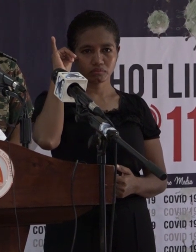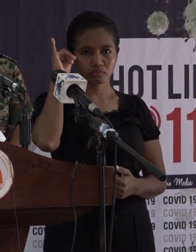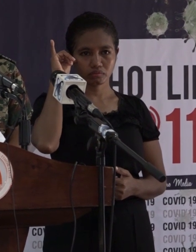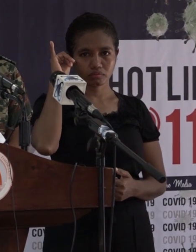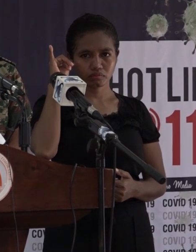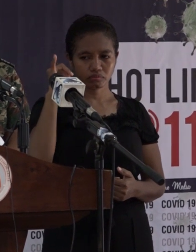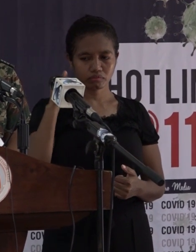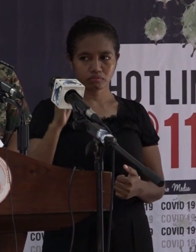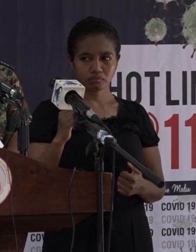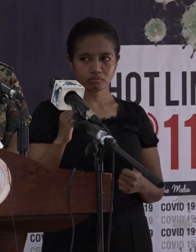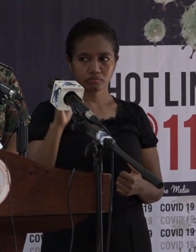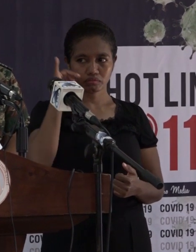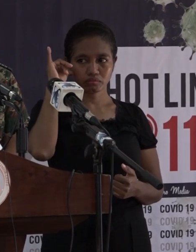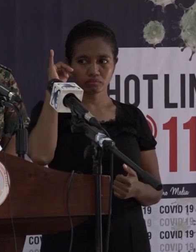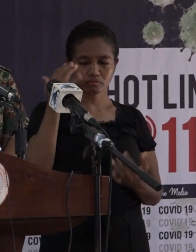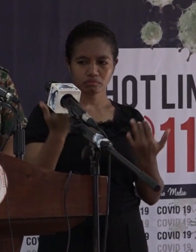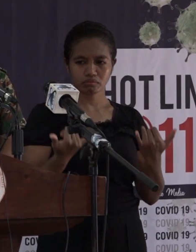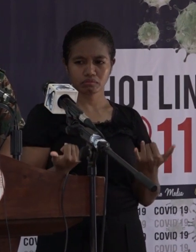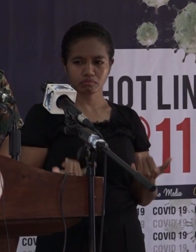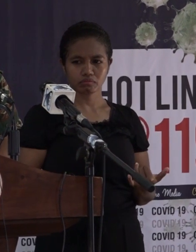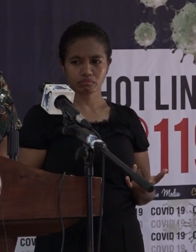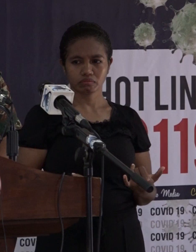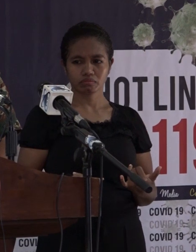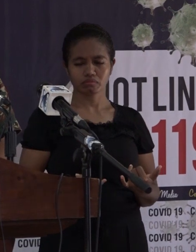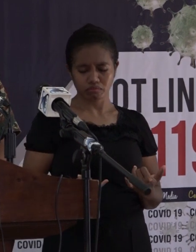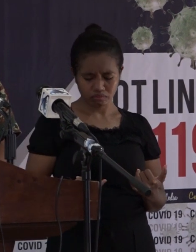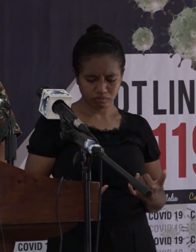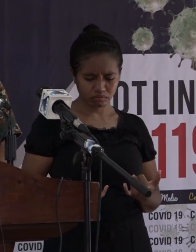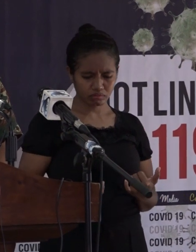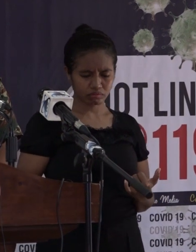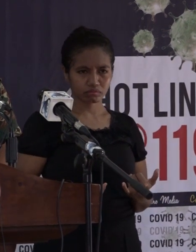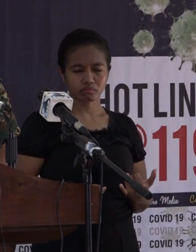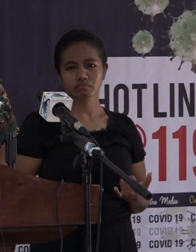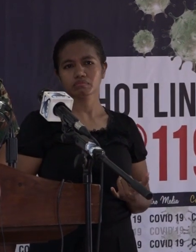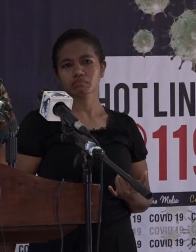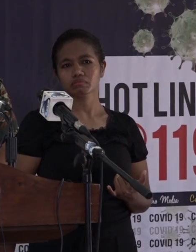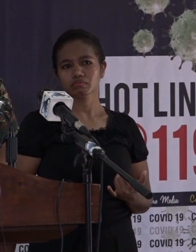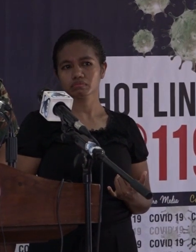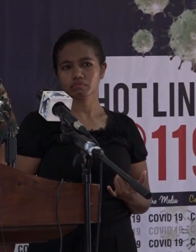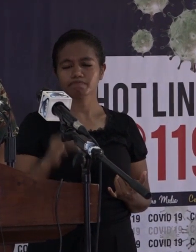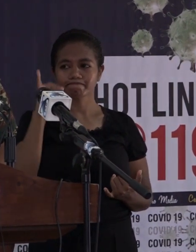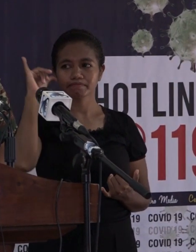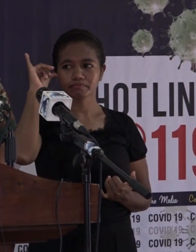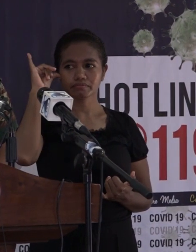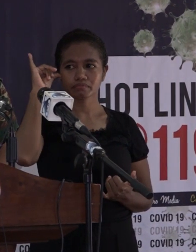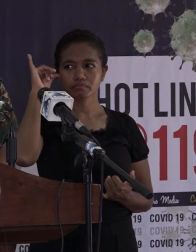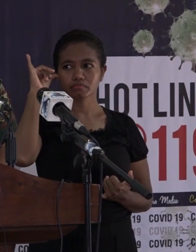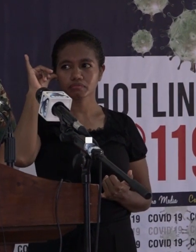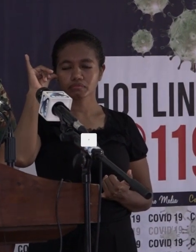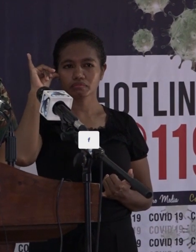rato. Tamba, e caso suspeito rua, Hoshiwai, Fum. Neve Horsek, comunica